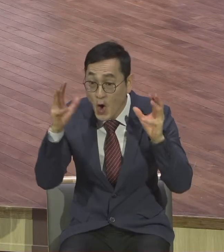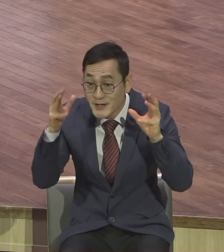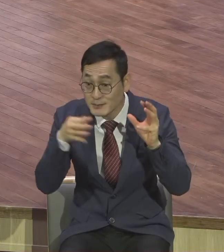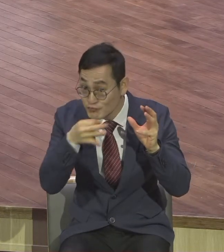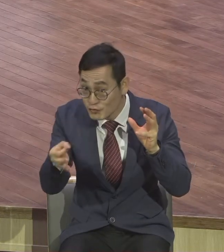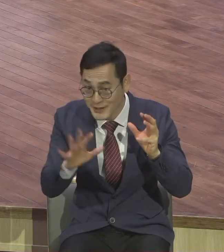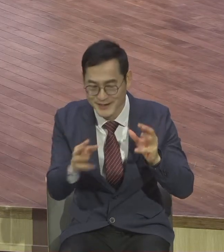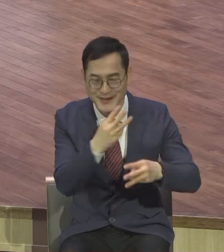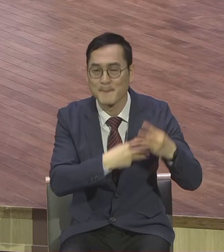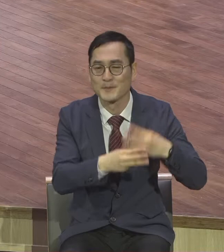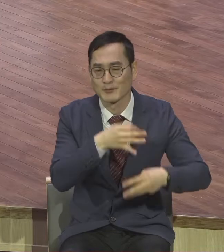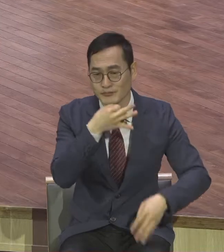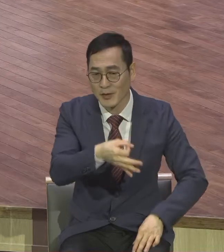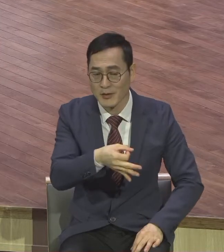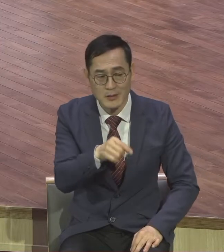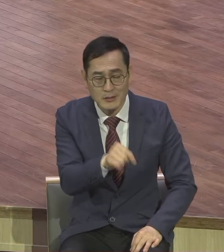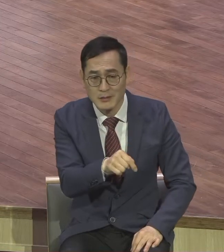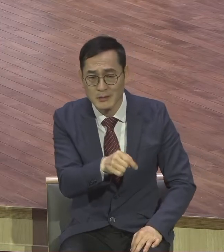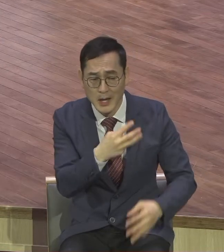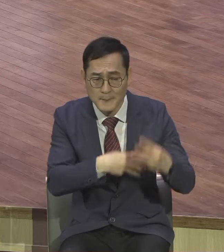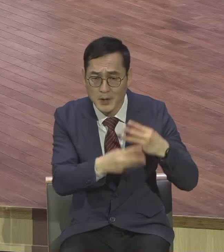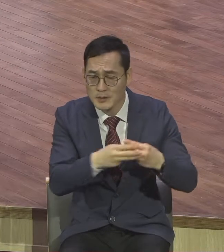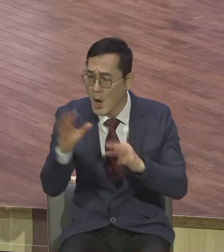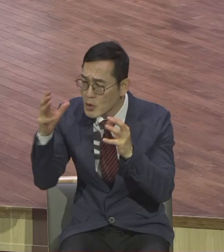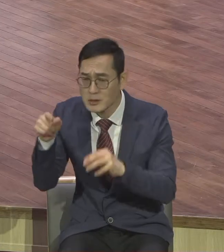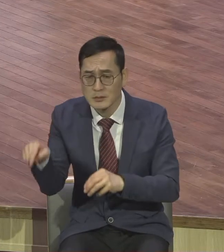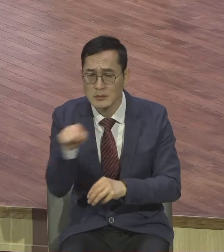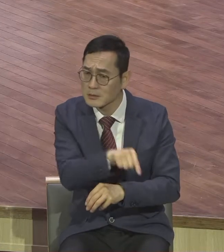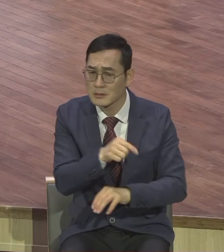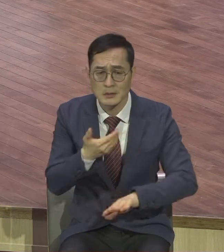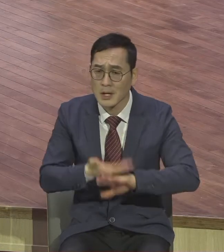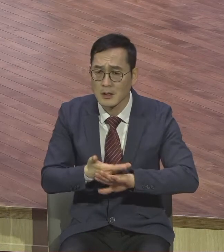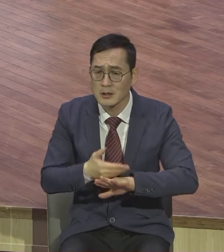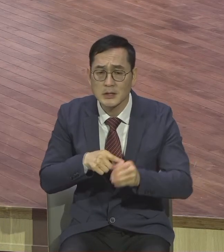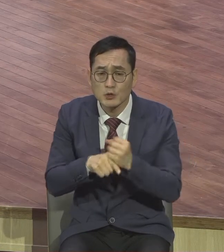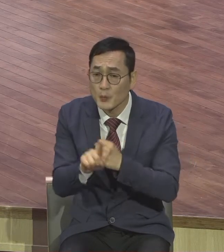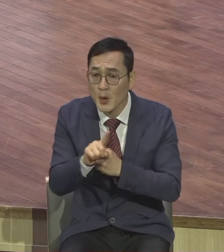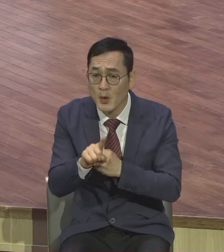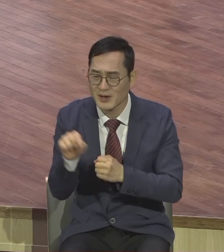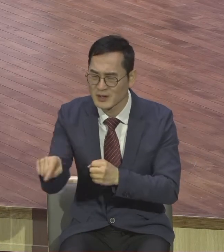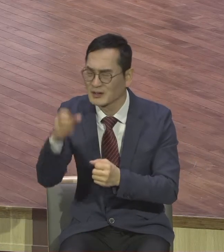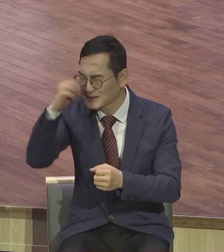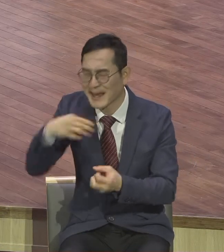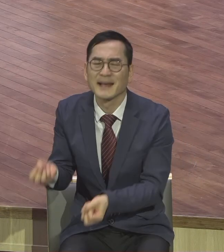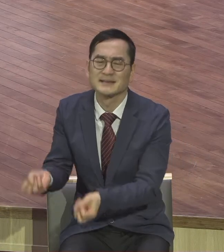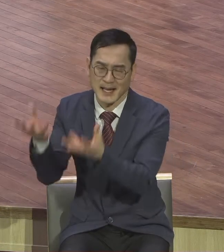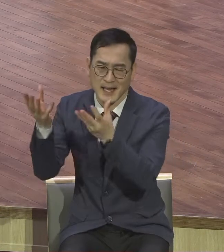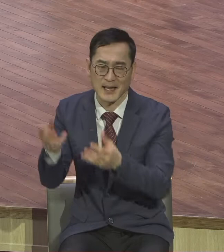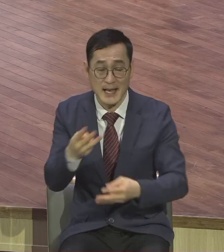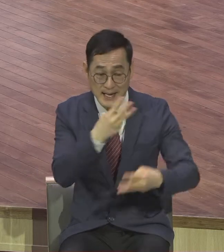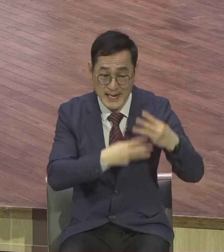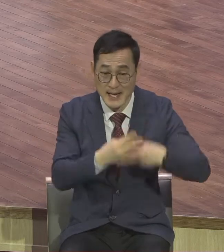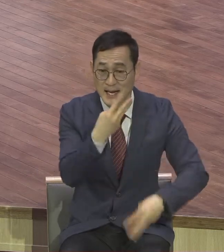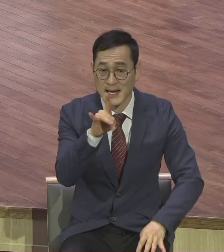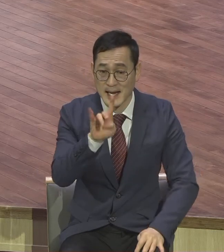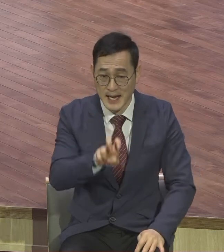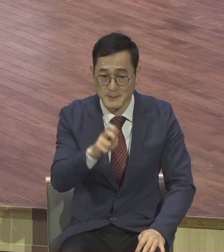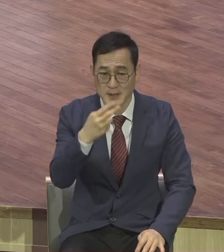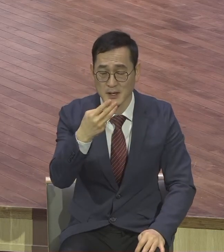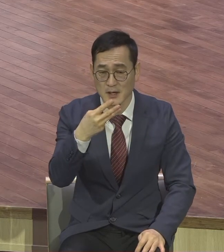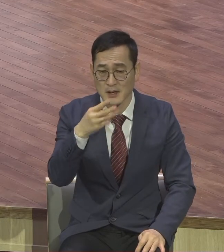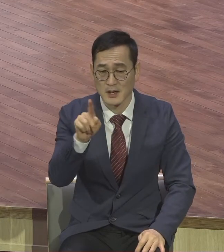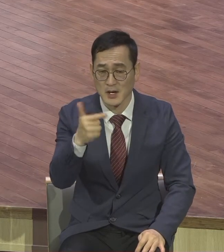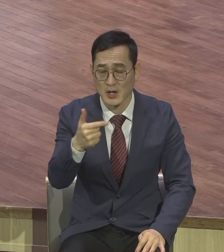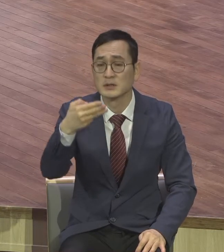주일하고 랩노드 주일은 뭔 차이가 있느냐. 꺼내준 행사예요. 랩노트라는 말이 무슨 말입니까. 나는